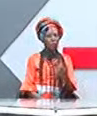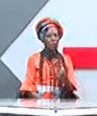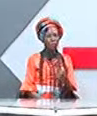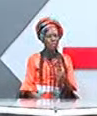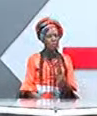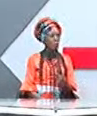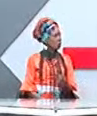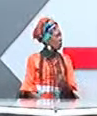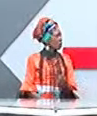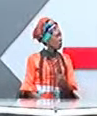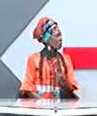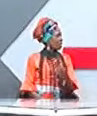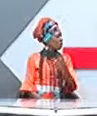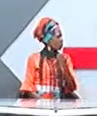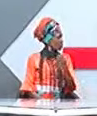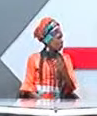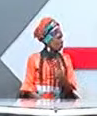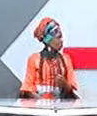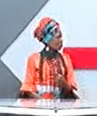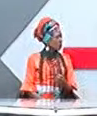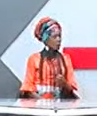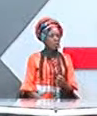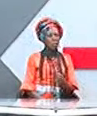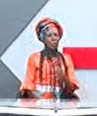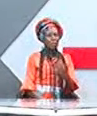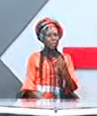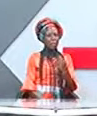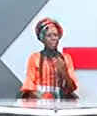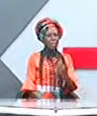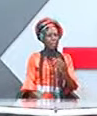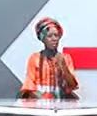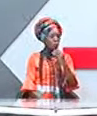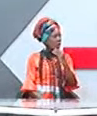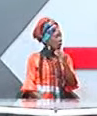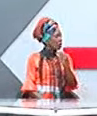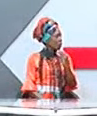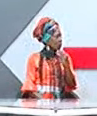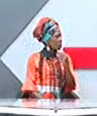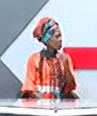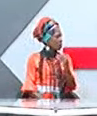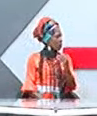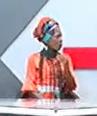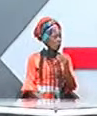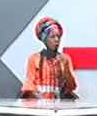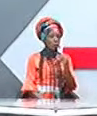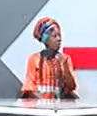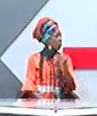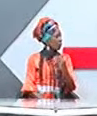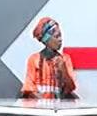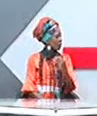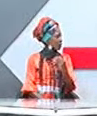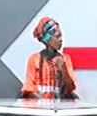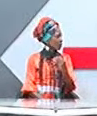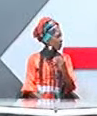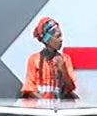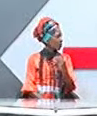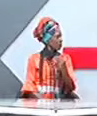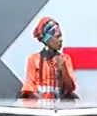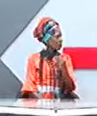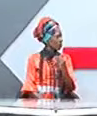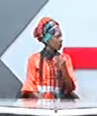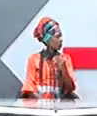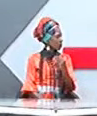okuwangula emisango yali bwino ddala ddala eyo gyaga nti bamuyisizaawo bwino amulina